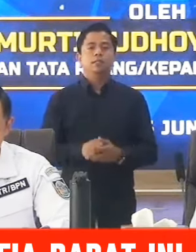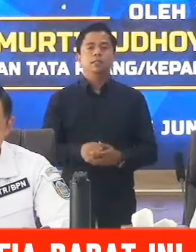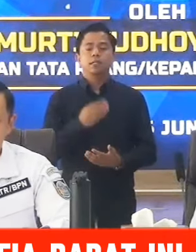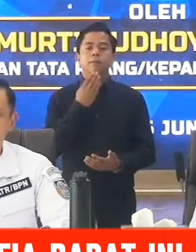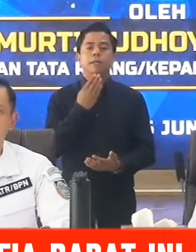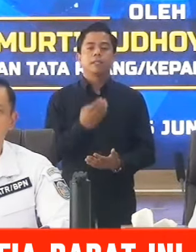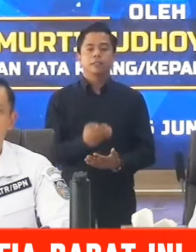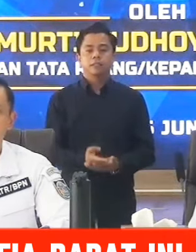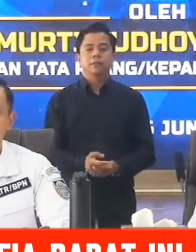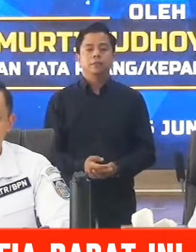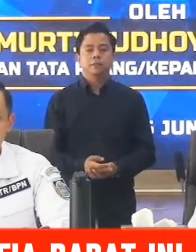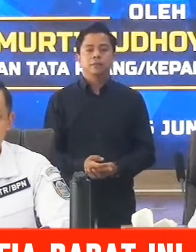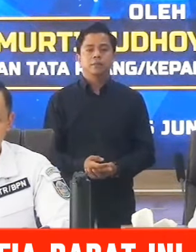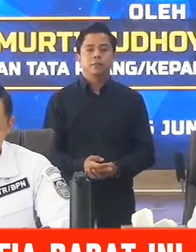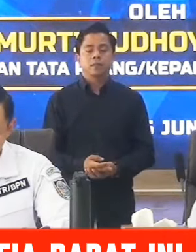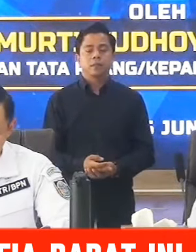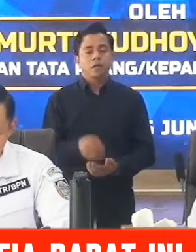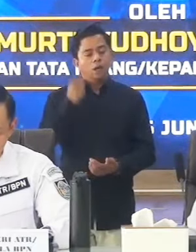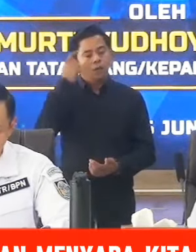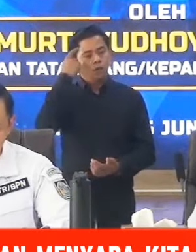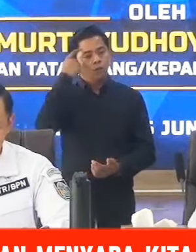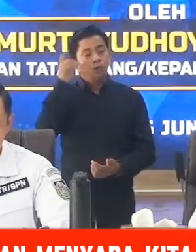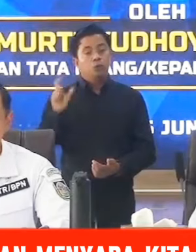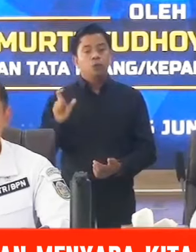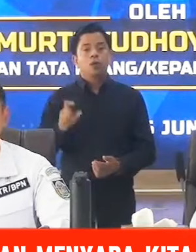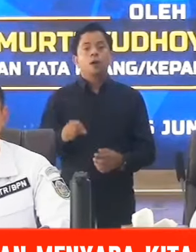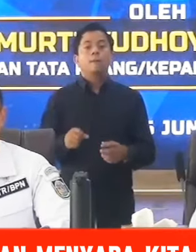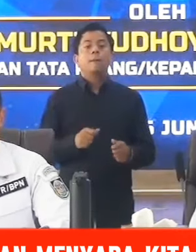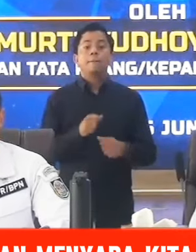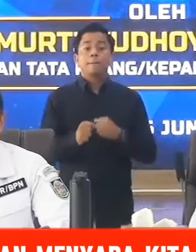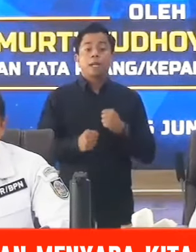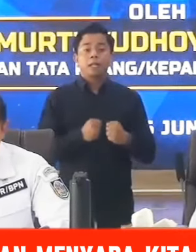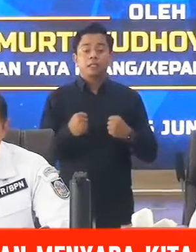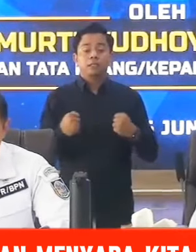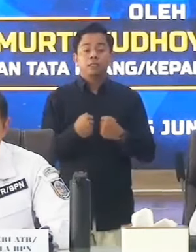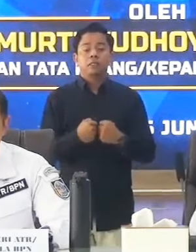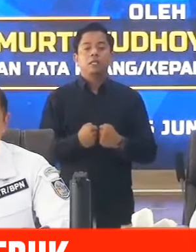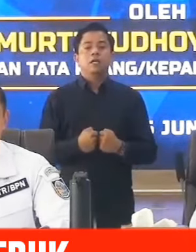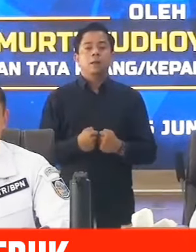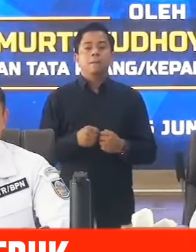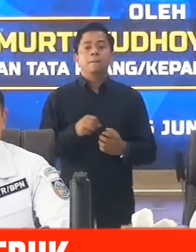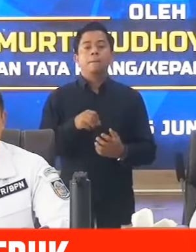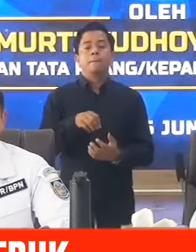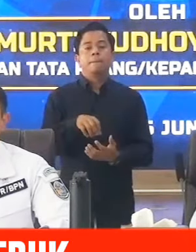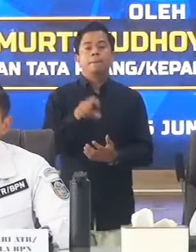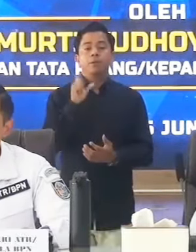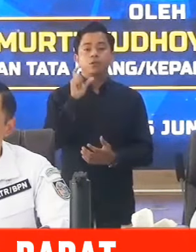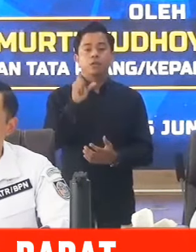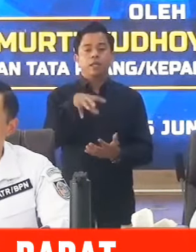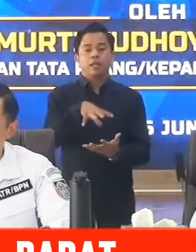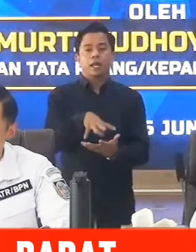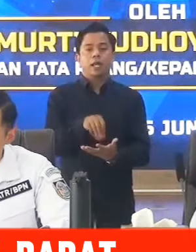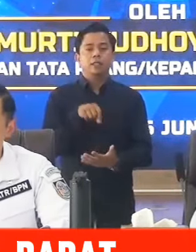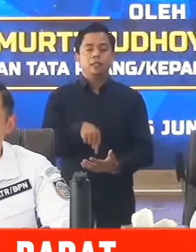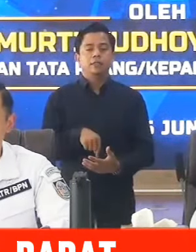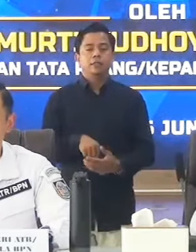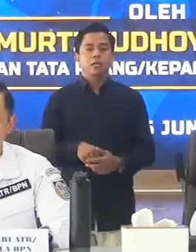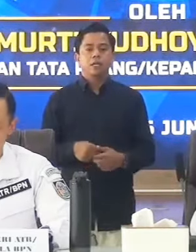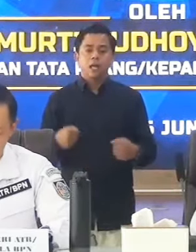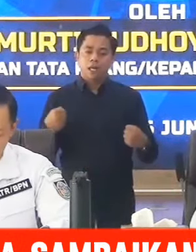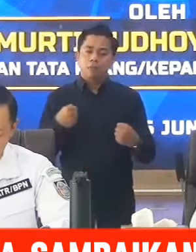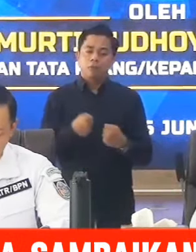untuk memberantas mafia tanah ini. Mari kita lakukan kerja yang nyata kita. Kita gebuk, gebuk, dan gebuk mafia